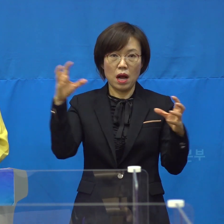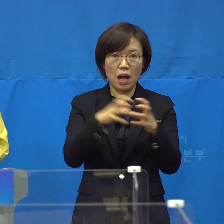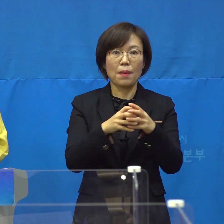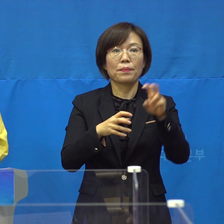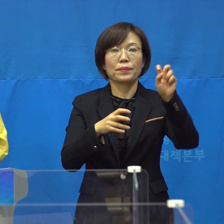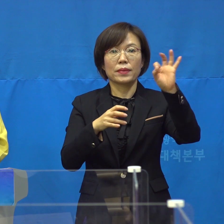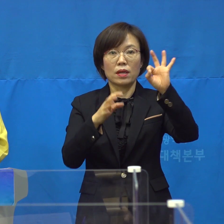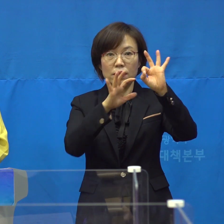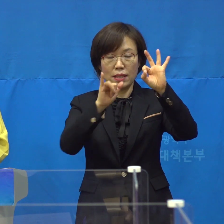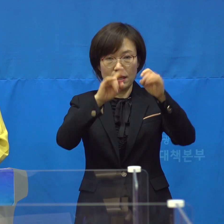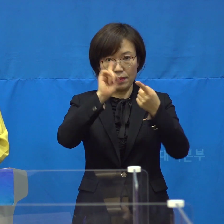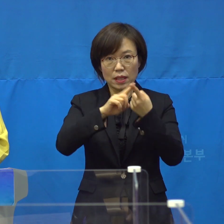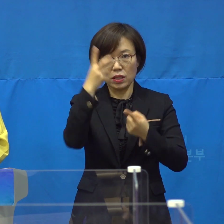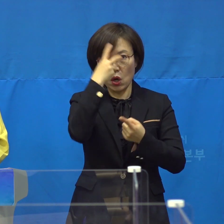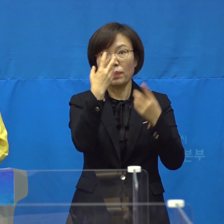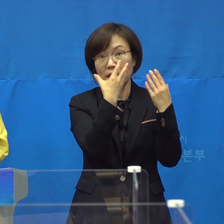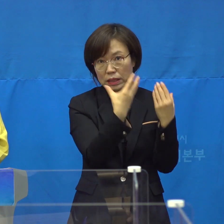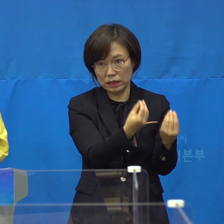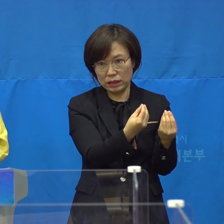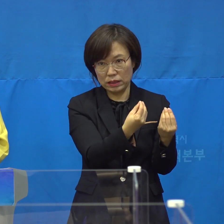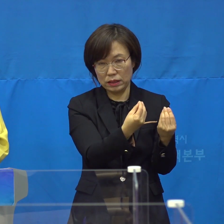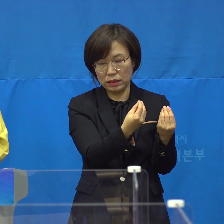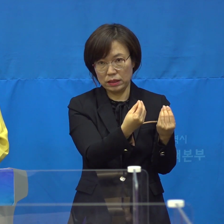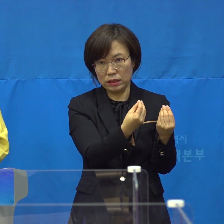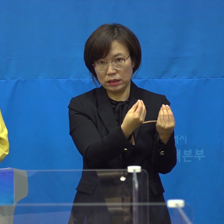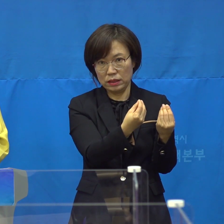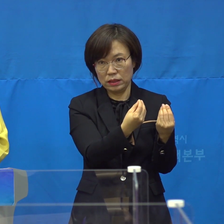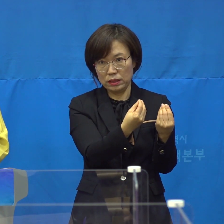대해서 검사를 했고